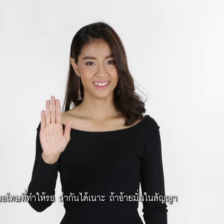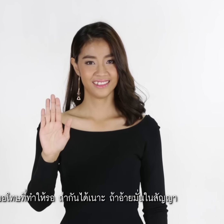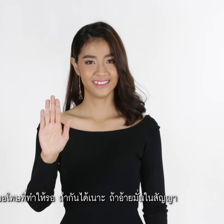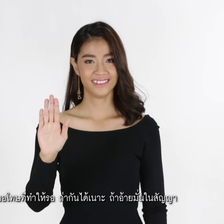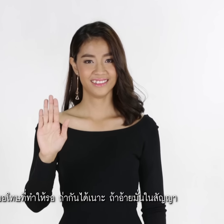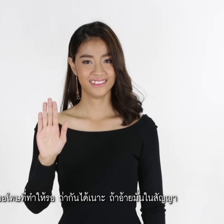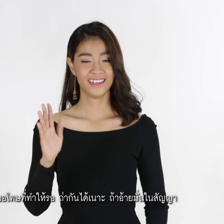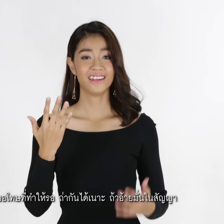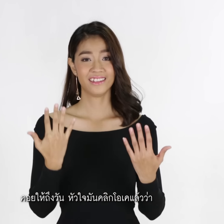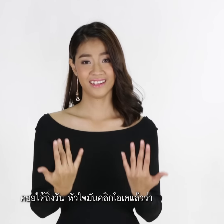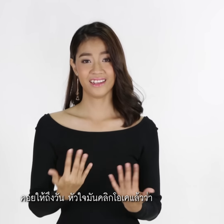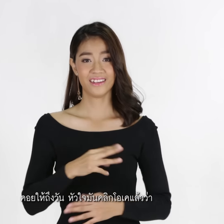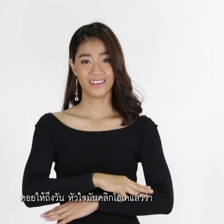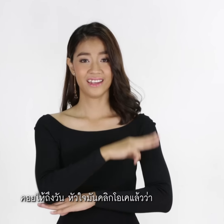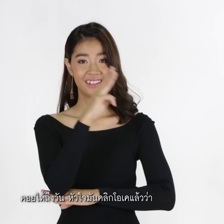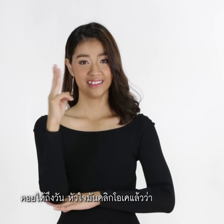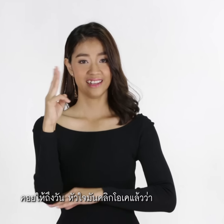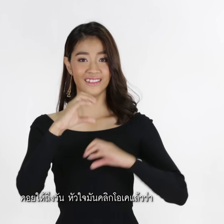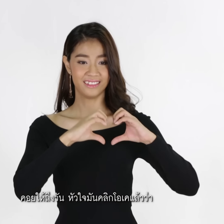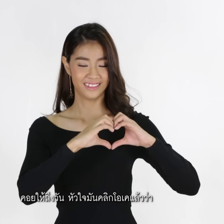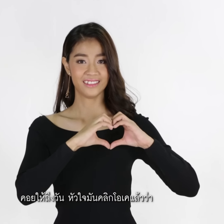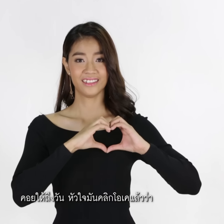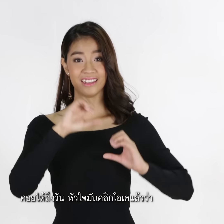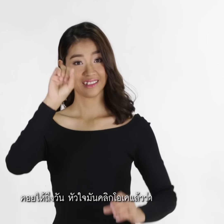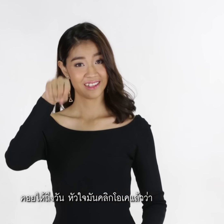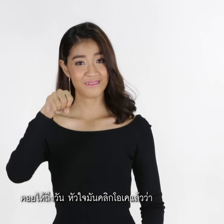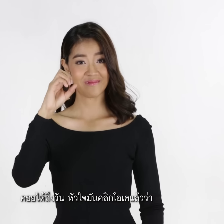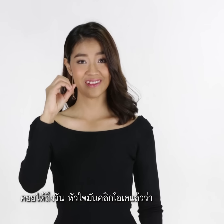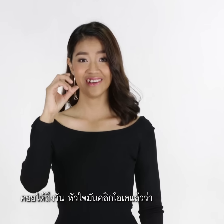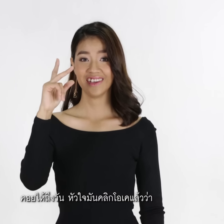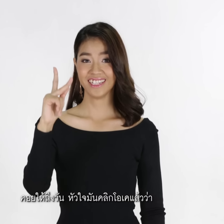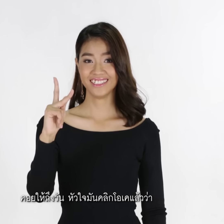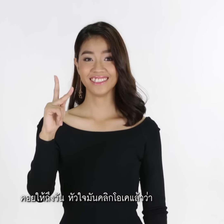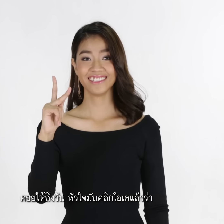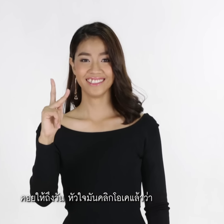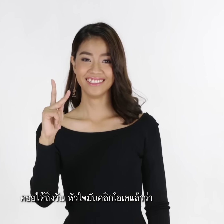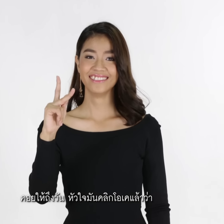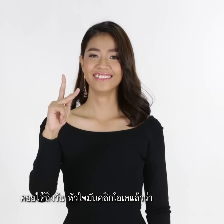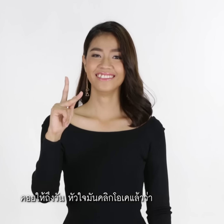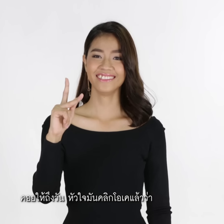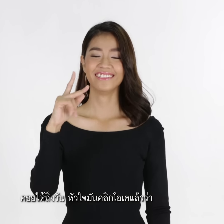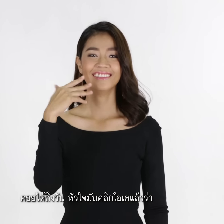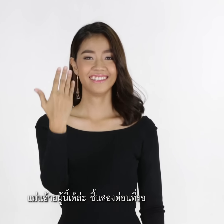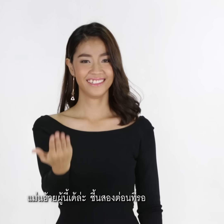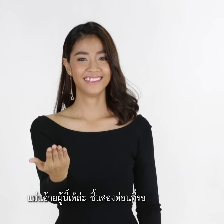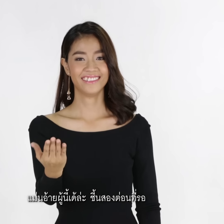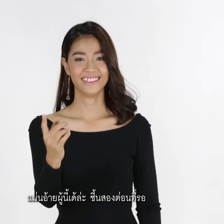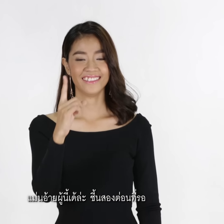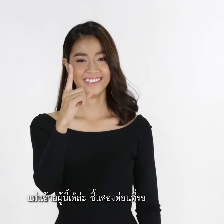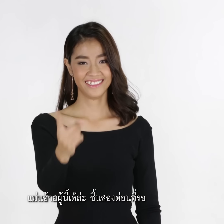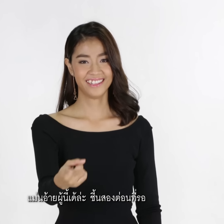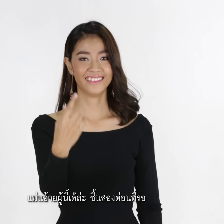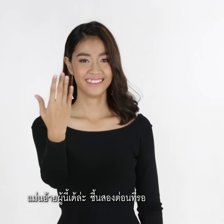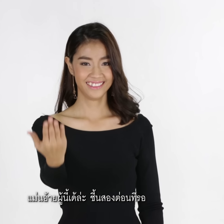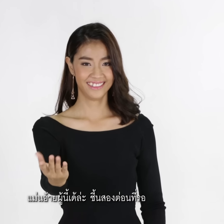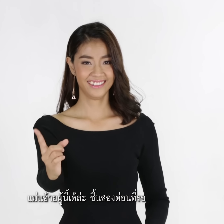ญญาคอยให้ถึงวันหัวใจมันคลิกโอเคแล้วเป็นอ